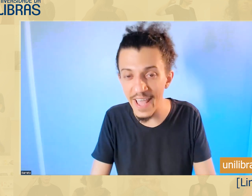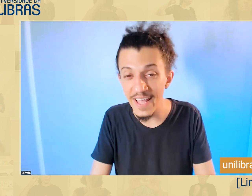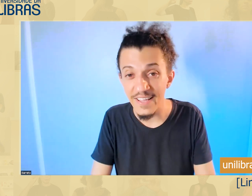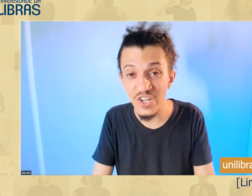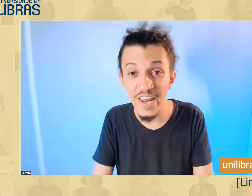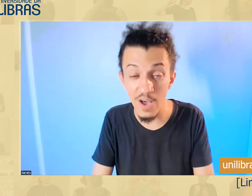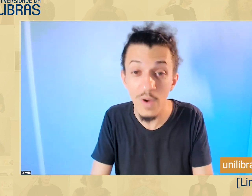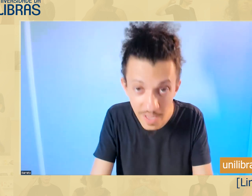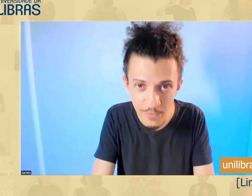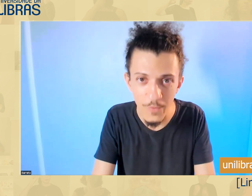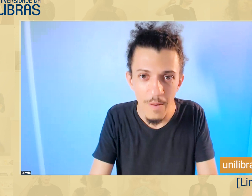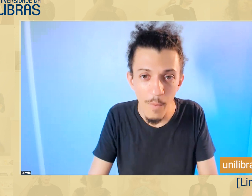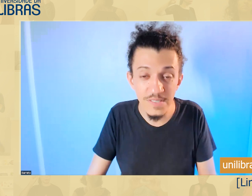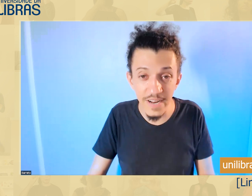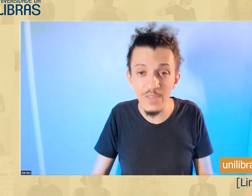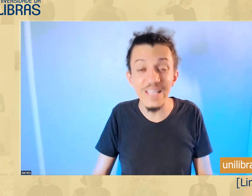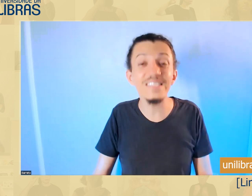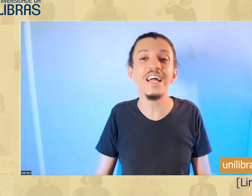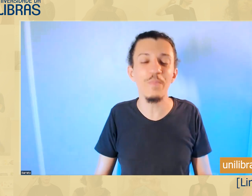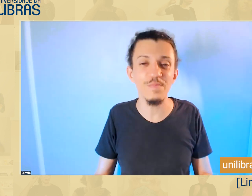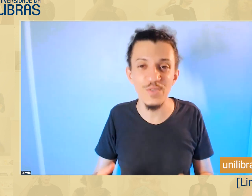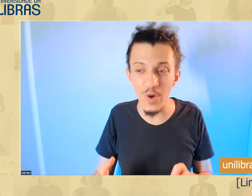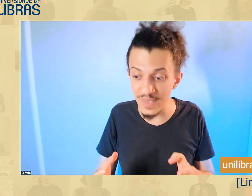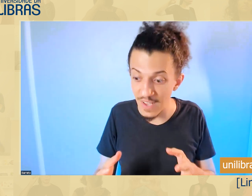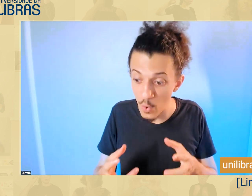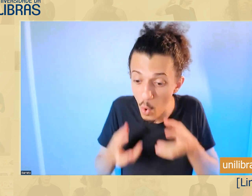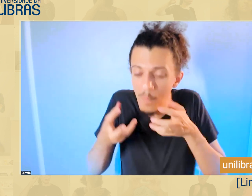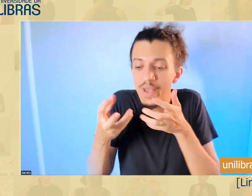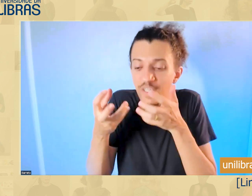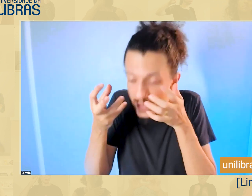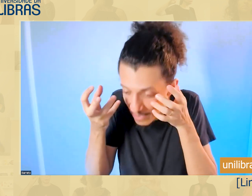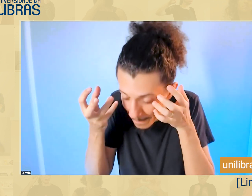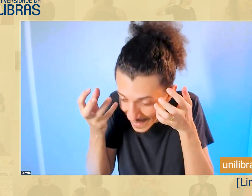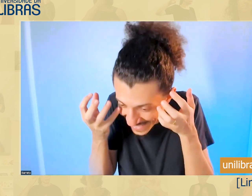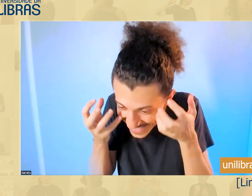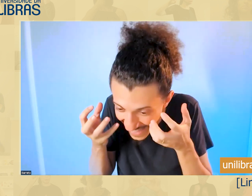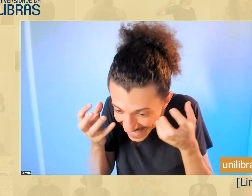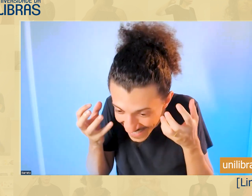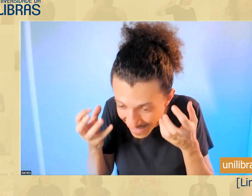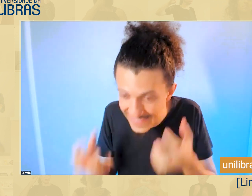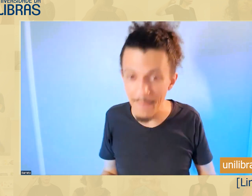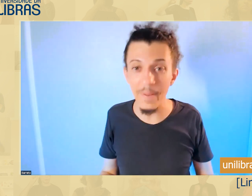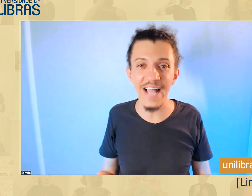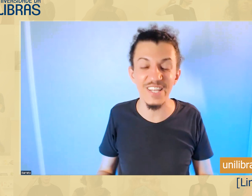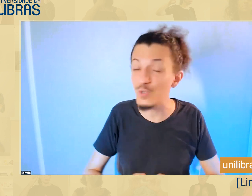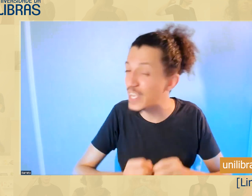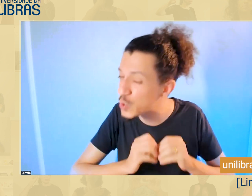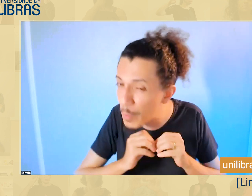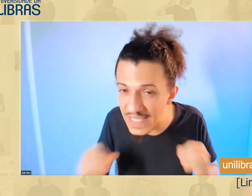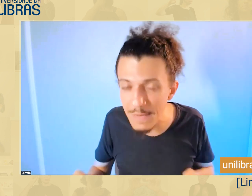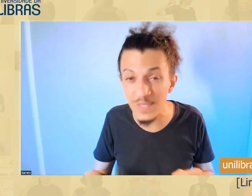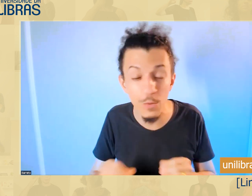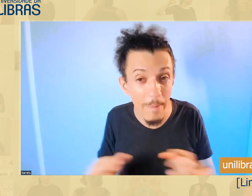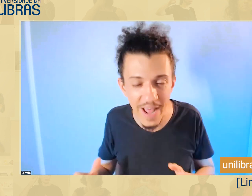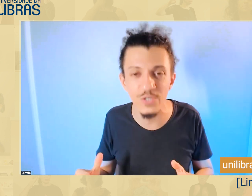a ideia de criar um livro mostrando e ensinando para as pessoas como que elas poderiam aplicar essa técnica na prática, de um jeito